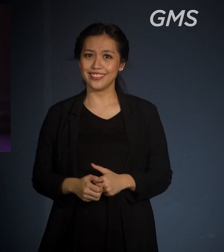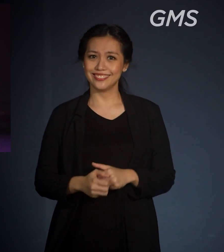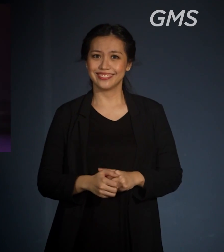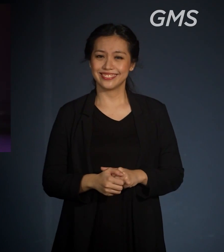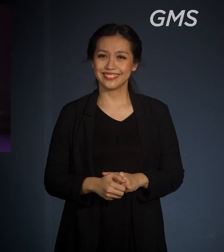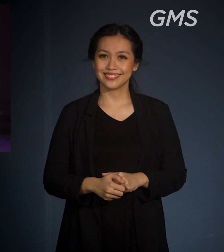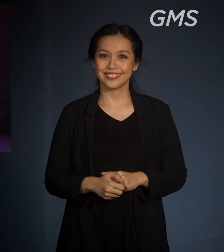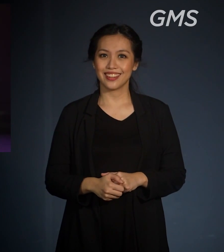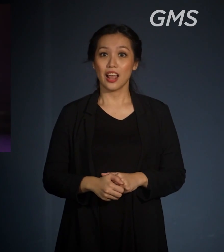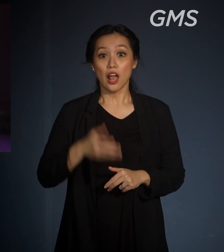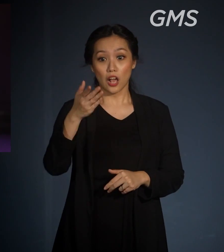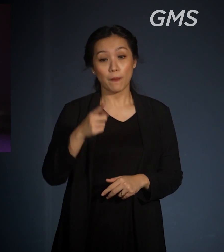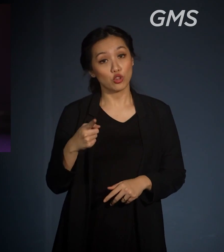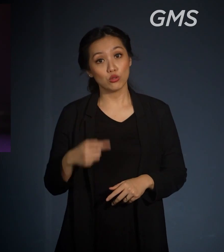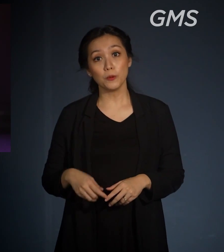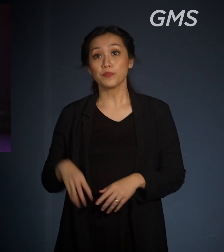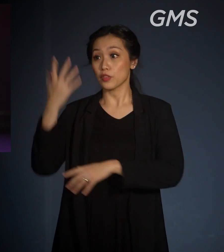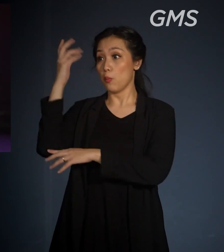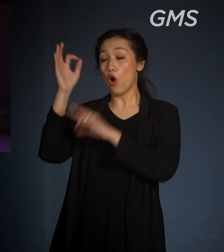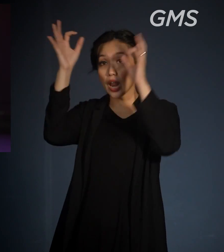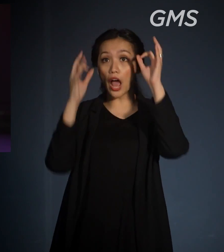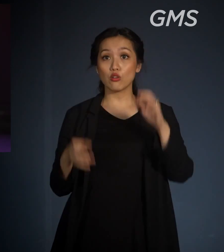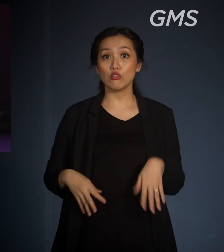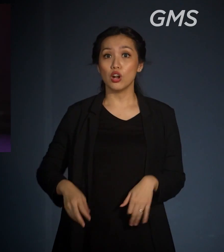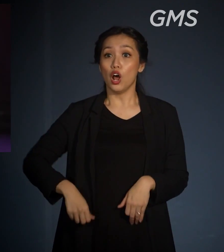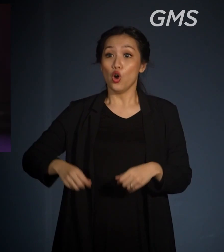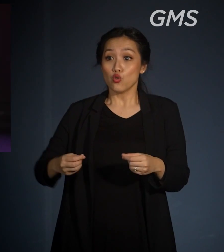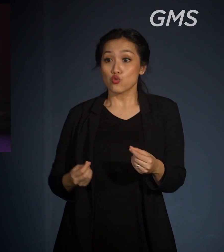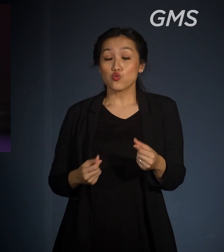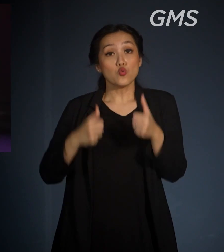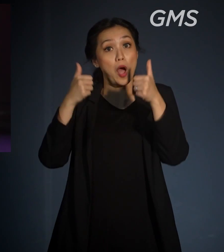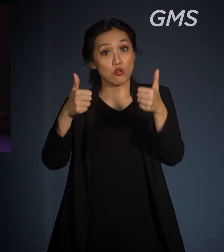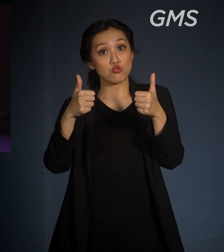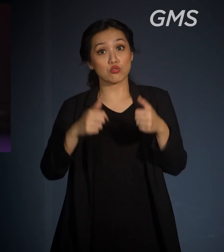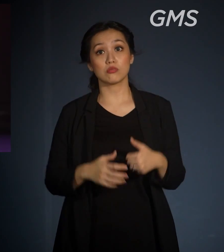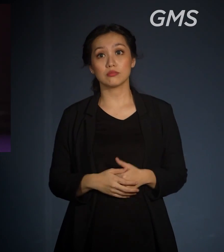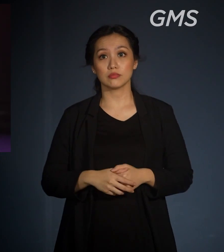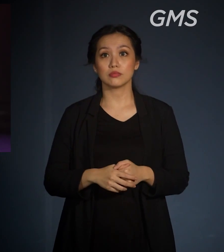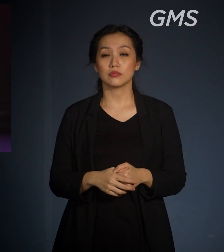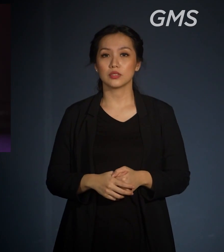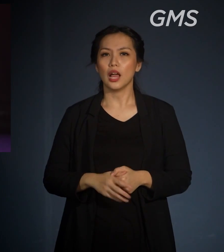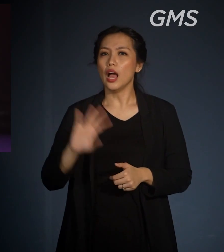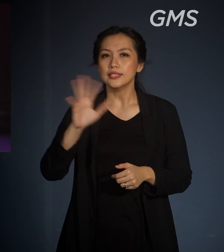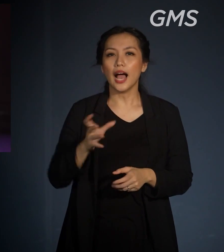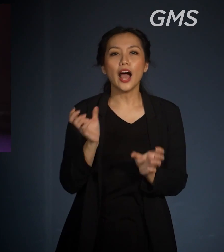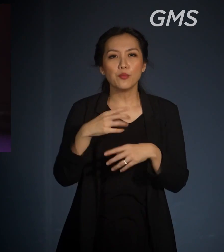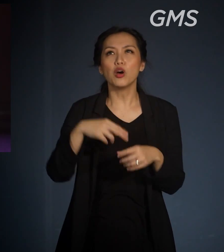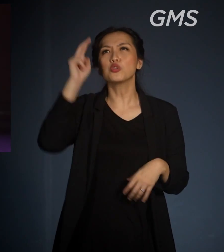adalah kebun anggur yang subur. Aku nggak mau Tuhan itu jadi investor yang